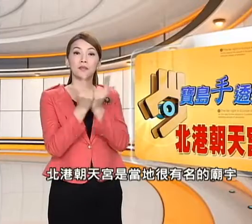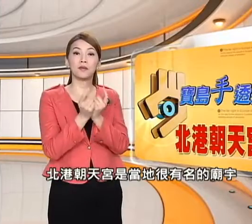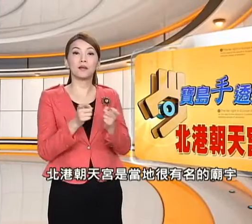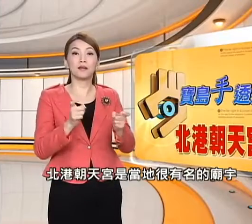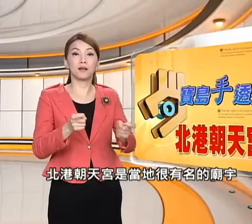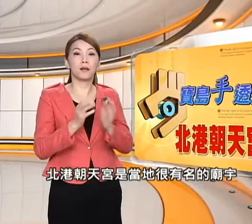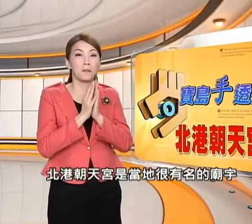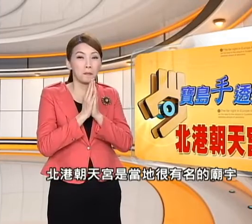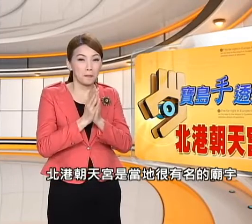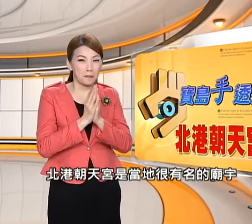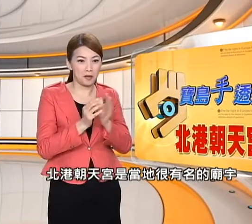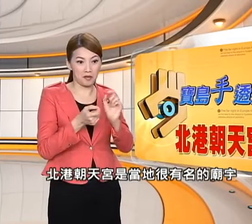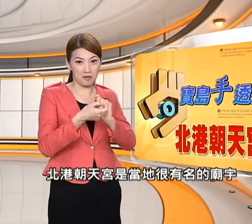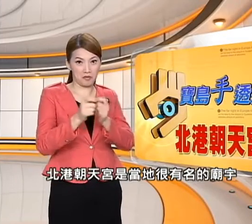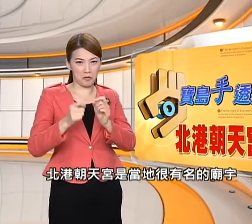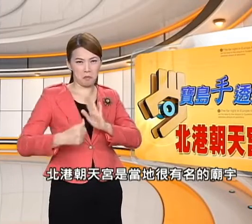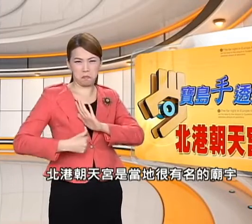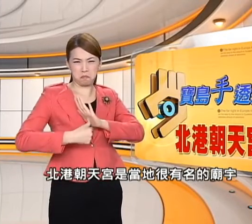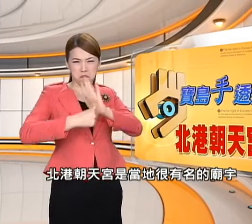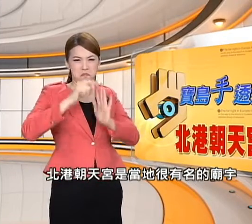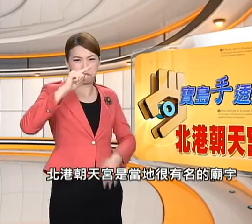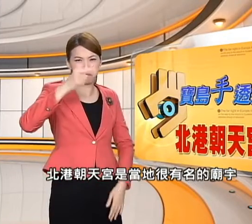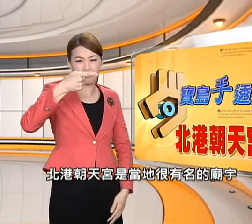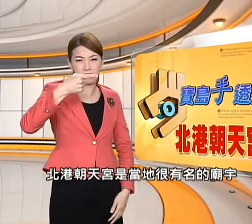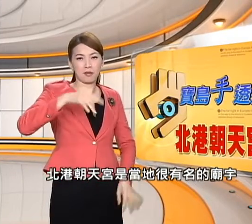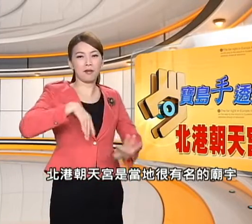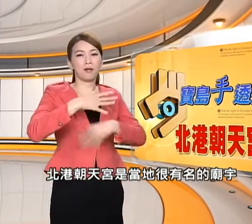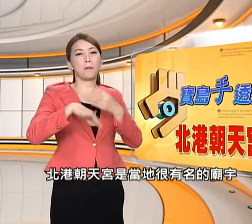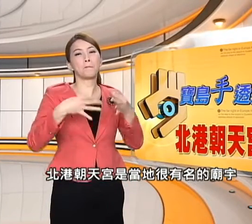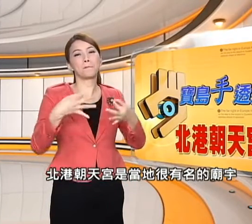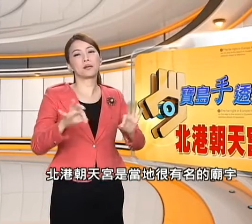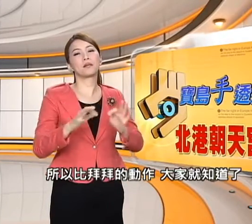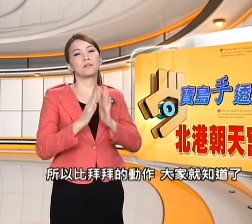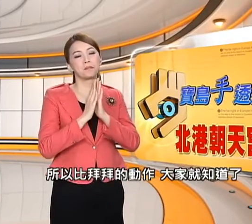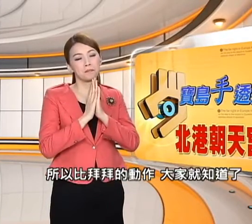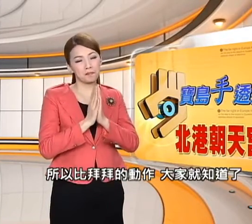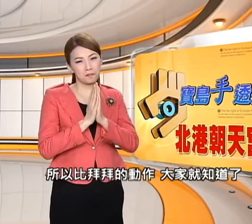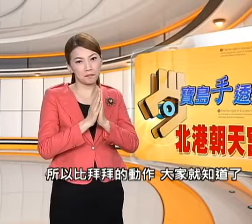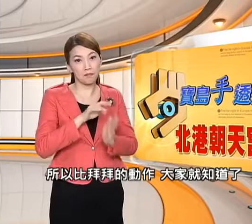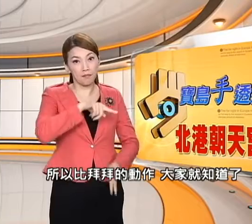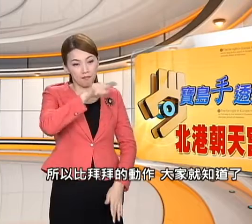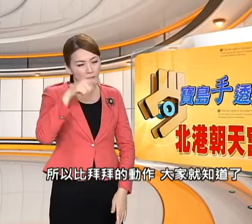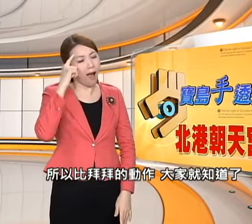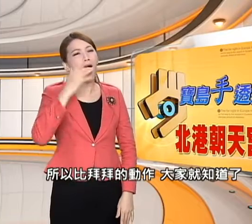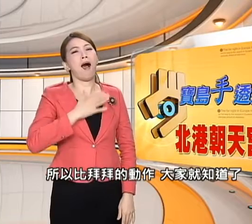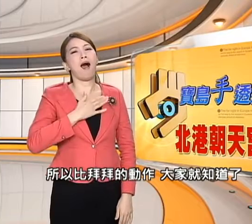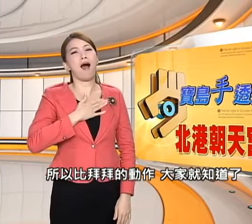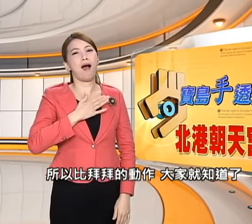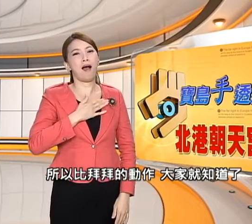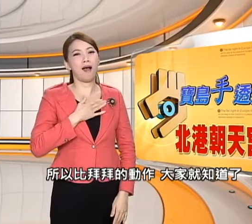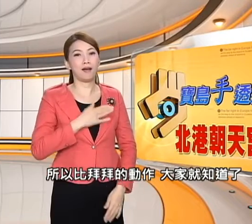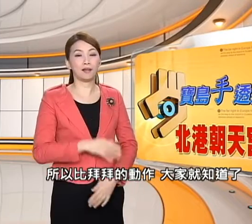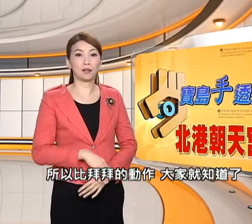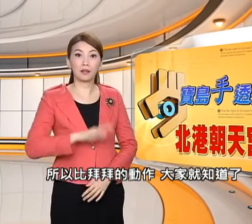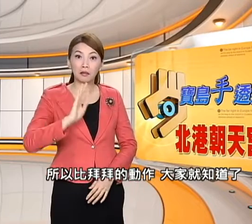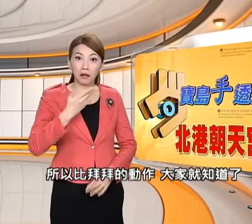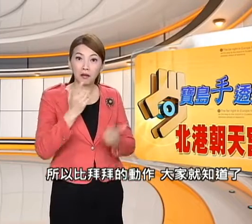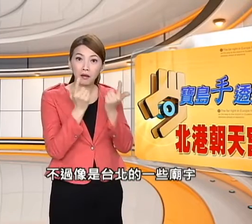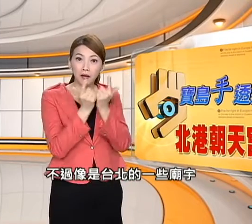北港朝天宫是当地很有名的庙宇，所以比拜拜的动作大家就知道了。不过